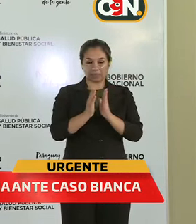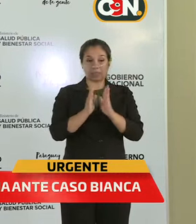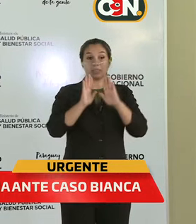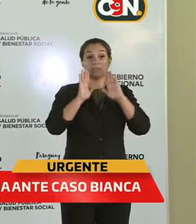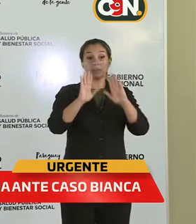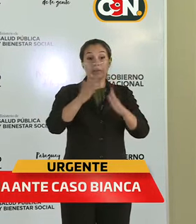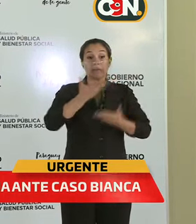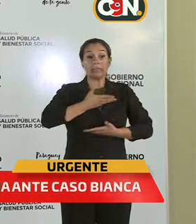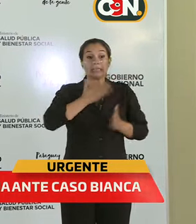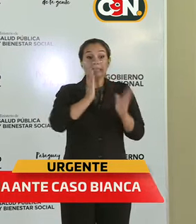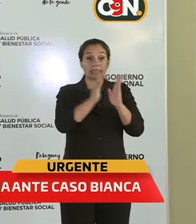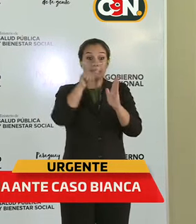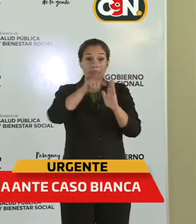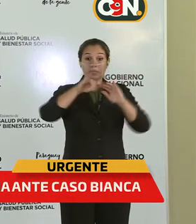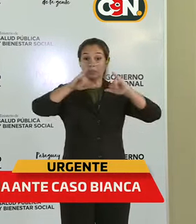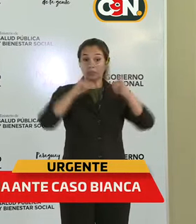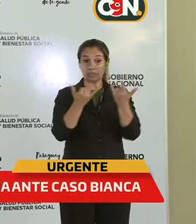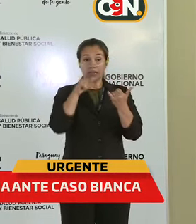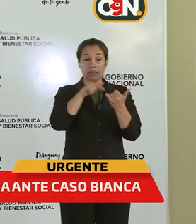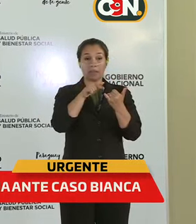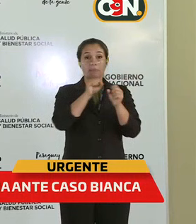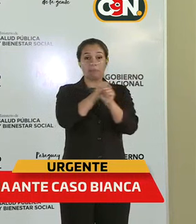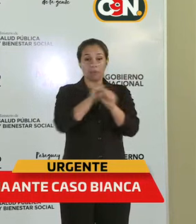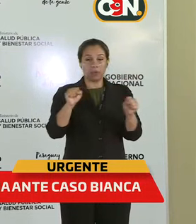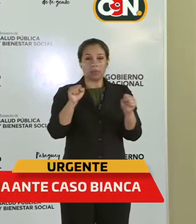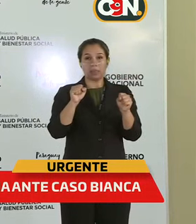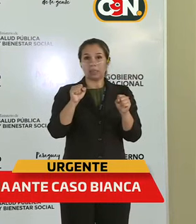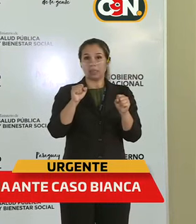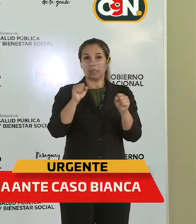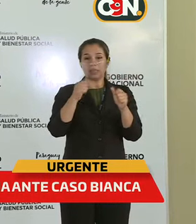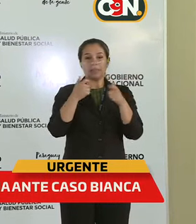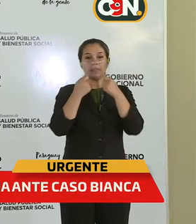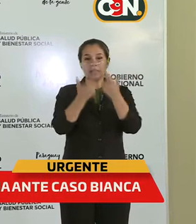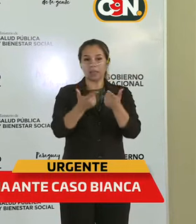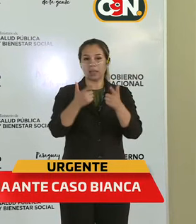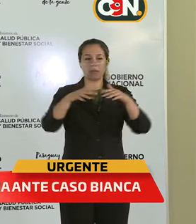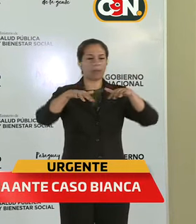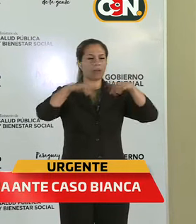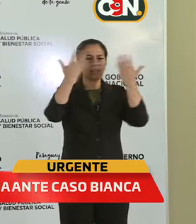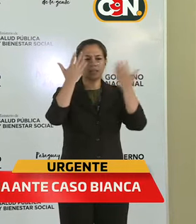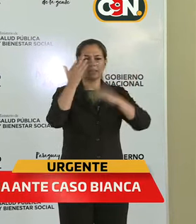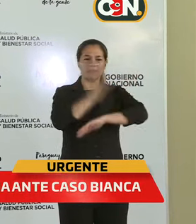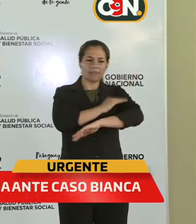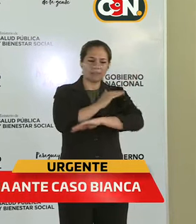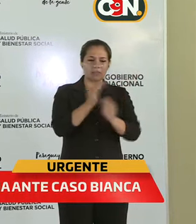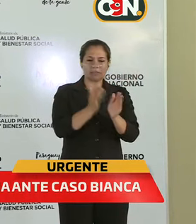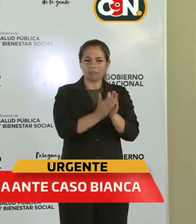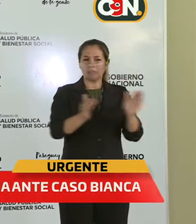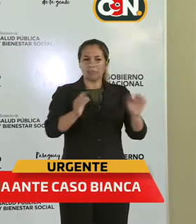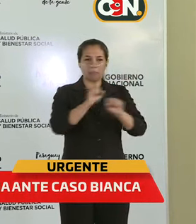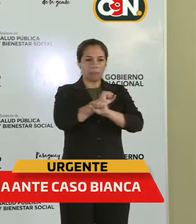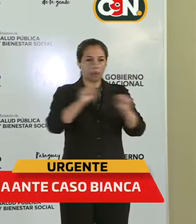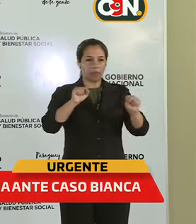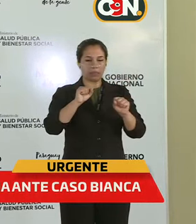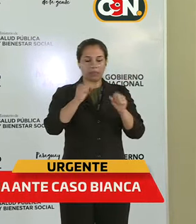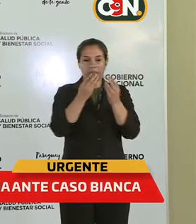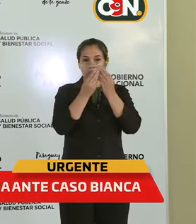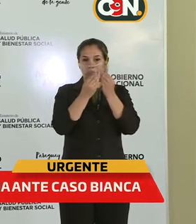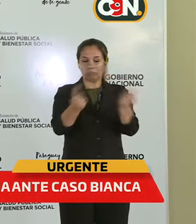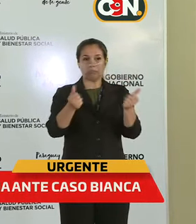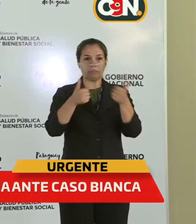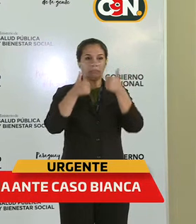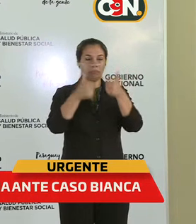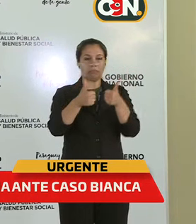tratamientos, tampoco sabemos si el tratamiento que se pueda administrar a cualquiera de estos niños pueda tener un efecto potencial deleterio en